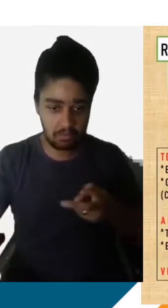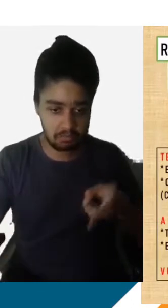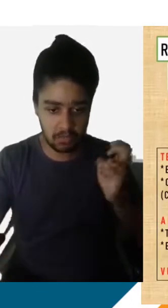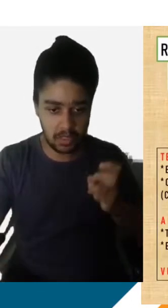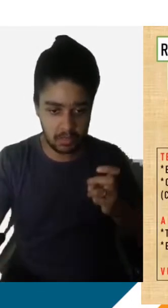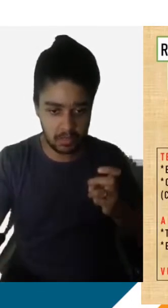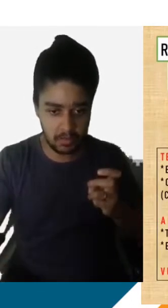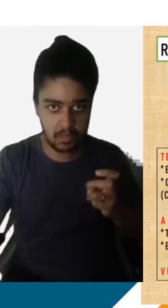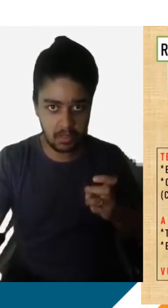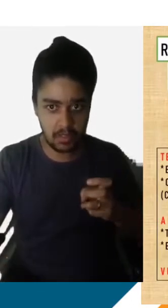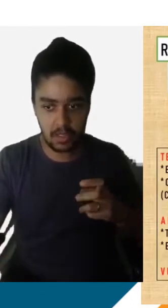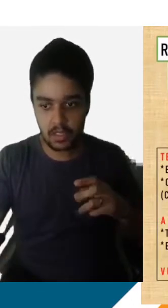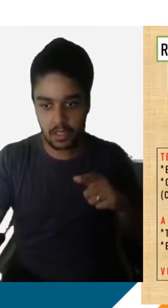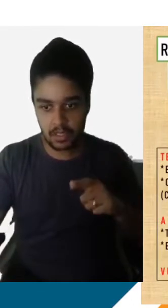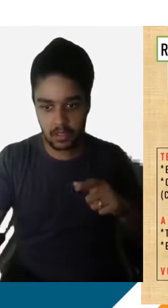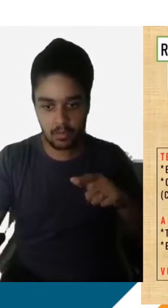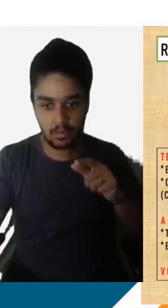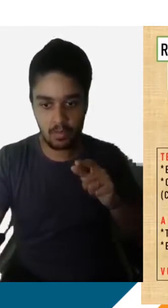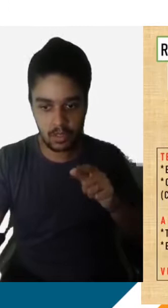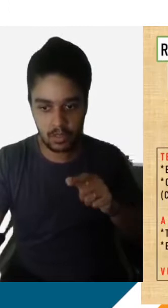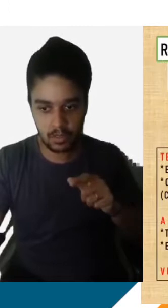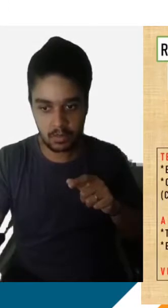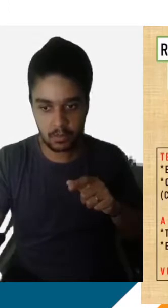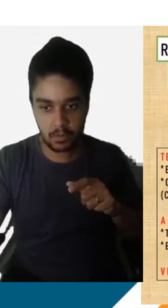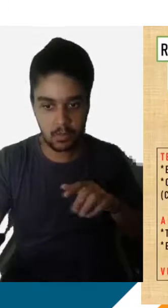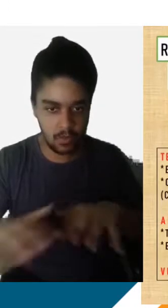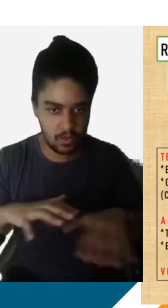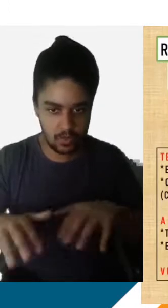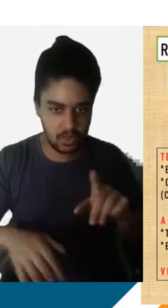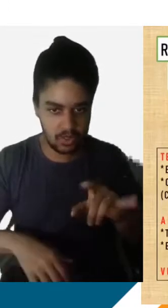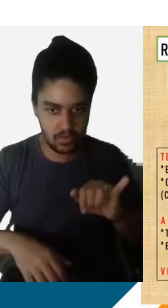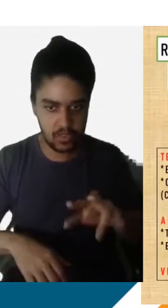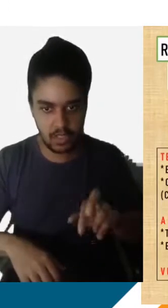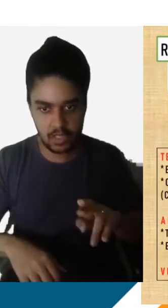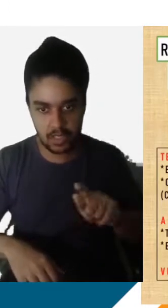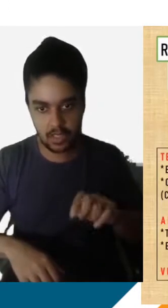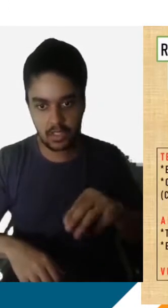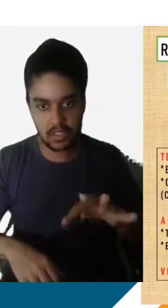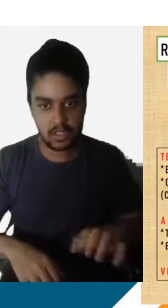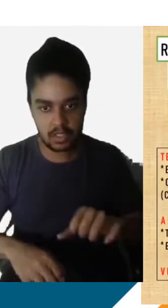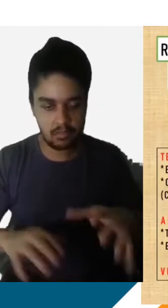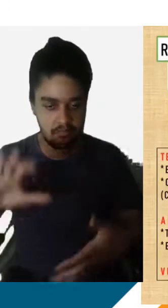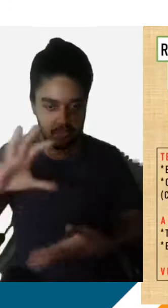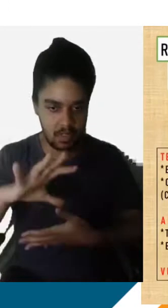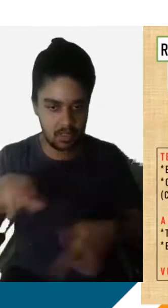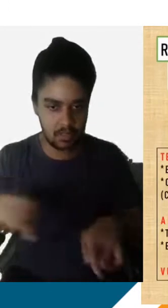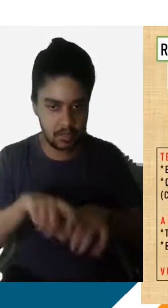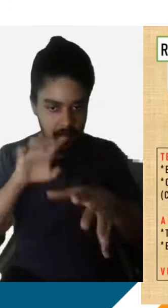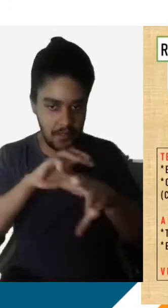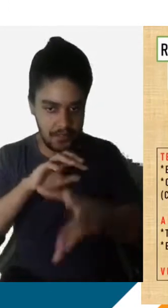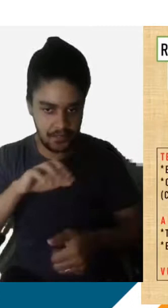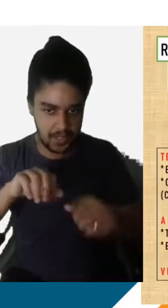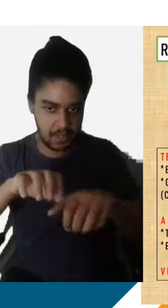aqui, foi justamente por esse movimento divergente que, por exemplo, o continente americano e o